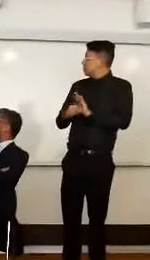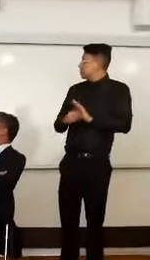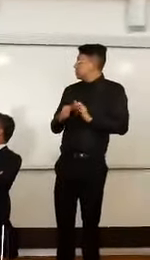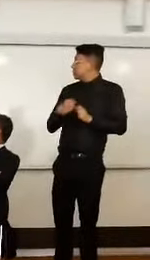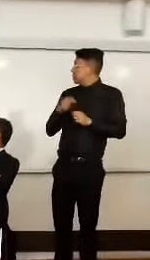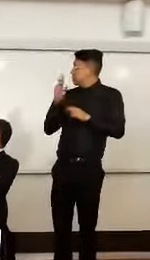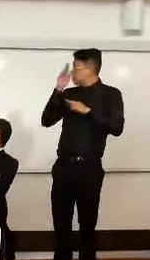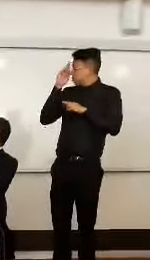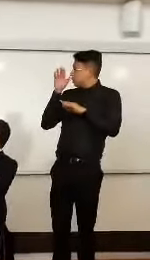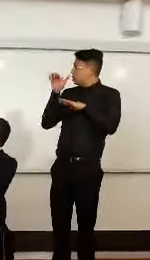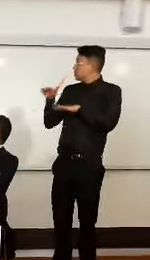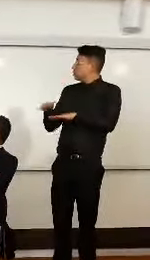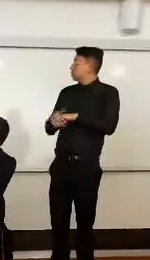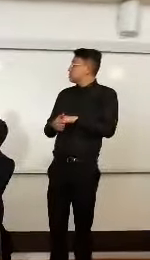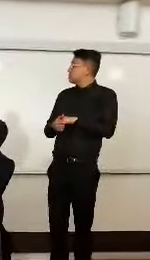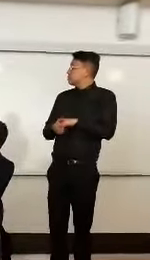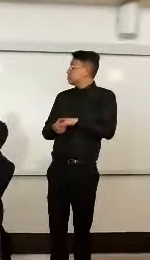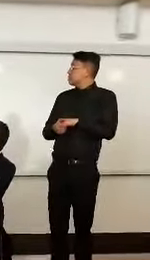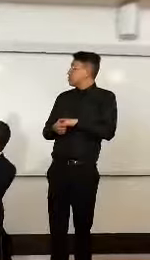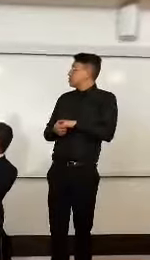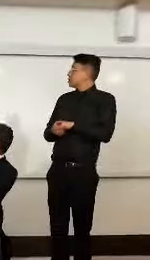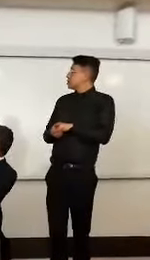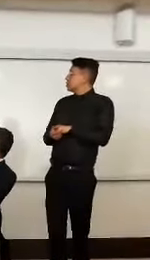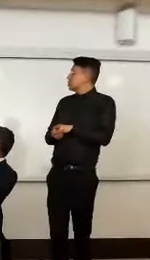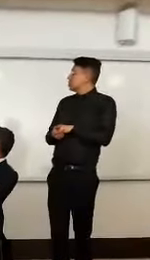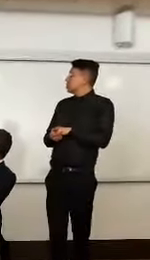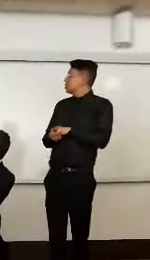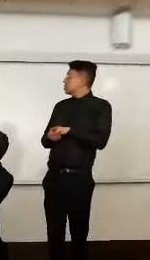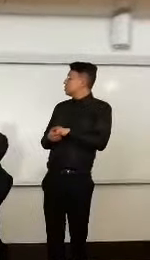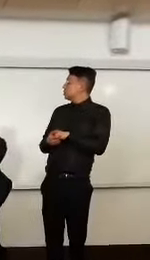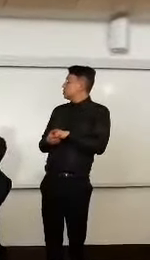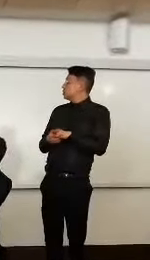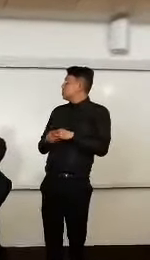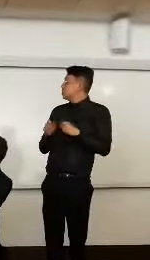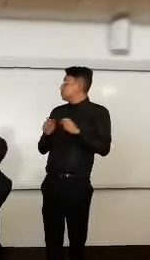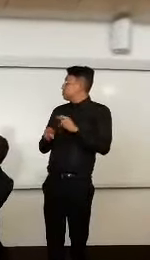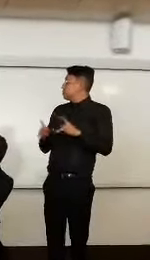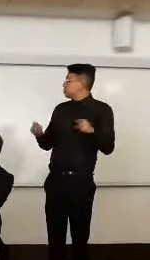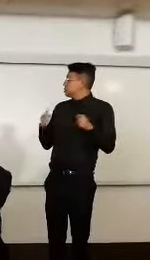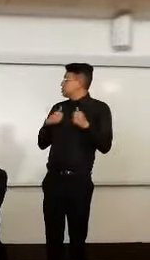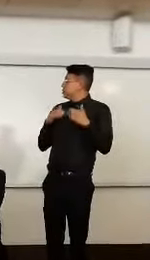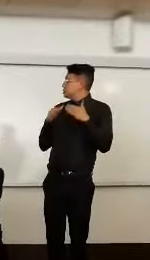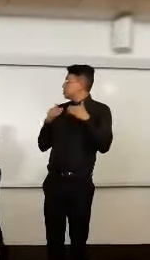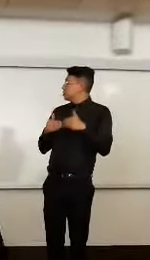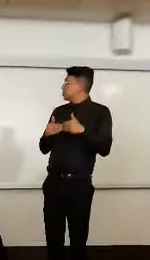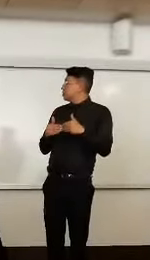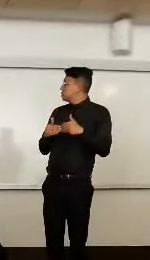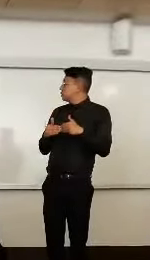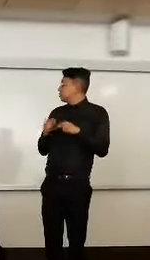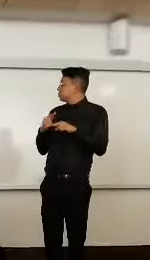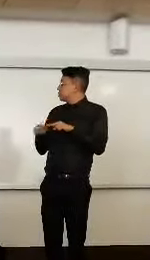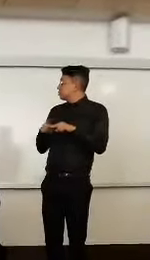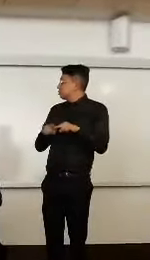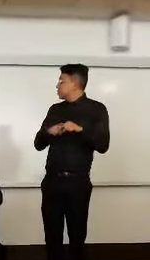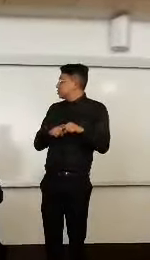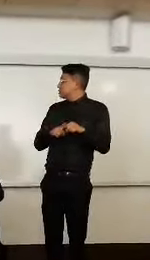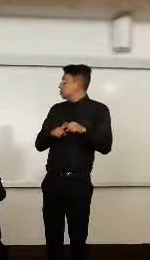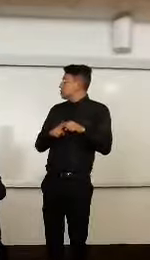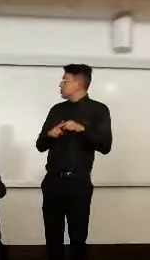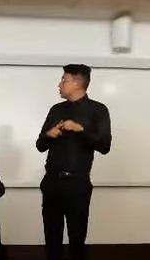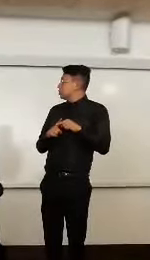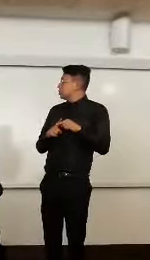acá por parte de las organizaciones de personas con discapacidad. La representación estuvo a cargo de la